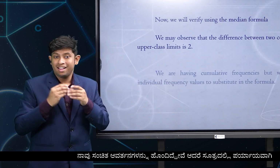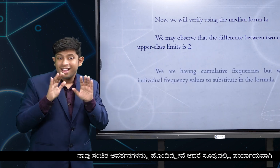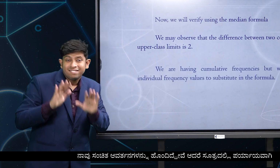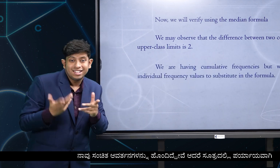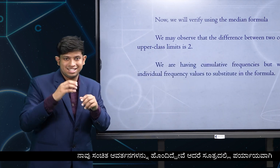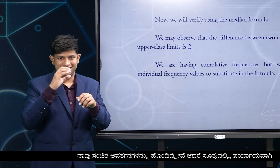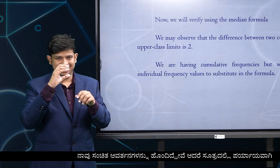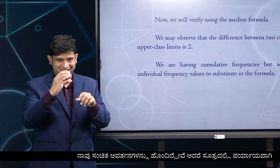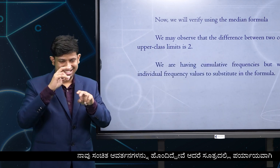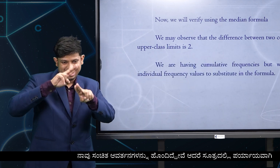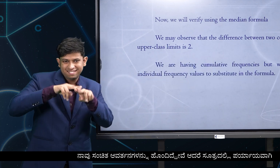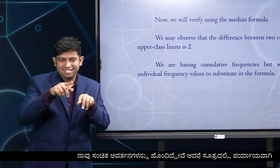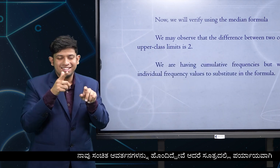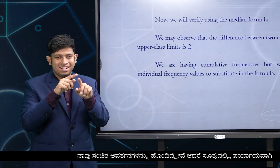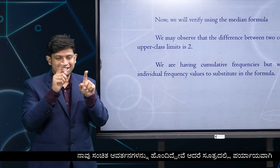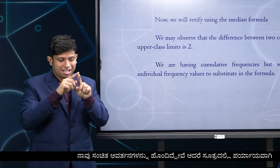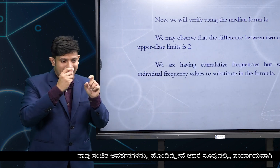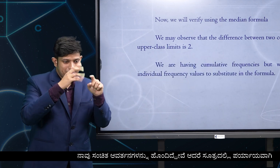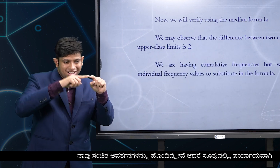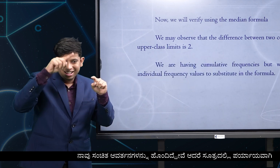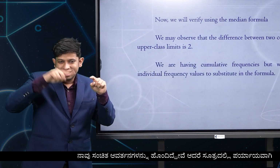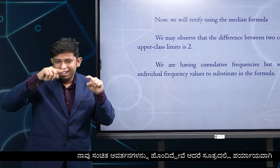ನಾವು ಸಂಚಿತ ಆವರ್ತನಗಳನ್ನು ಹೊಂದಿದ್ದೇವೆ, ಆದರೆ